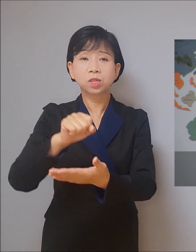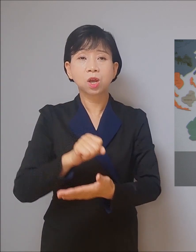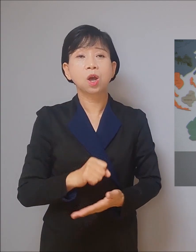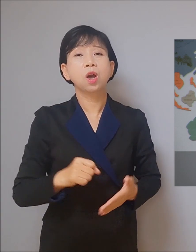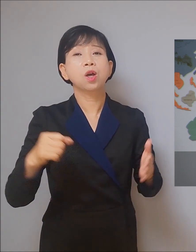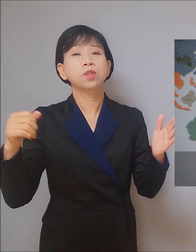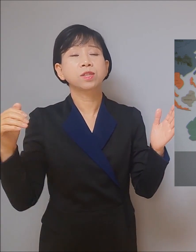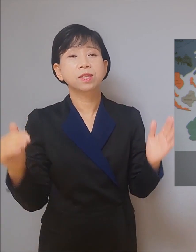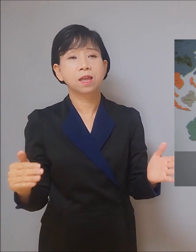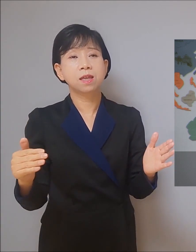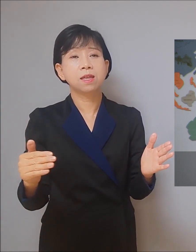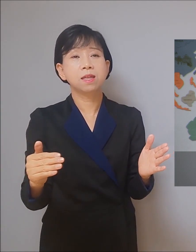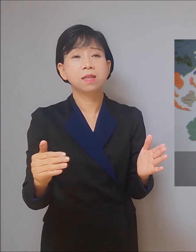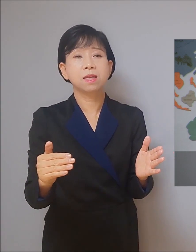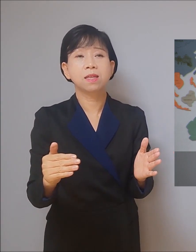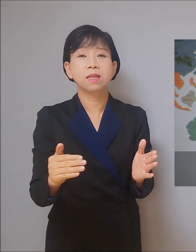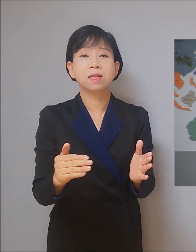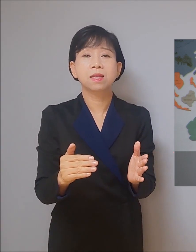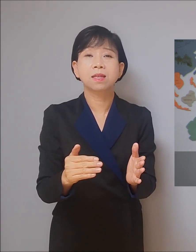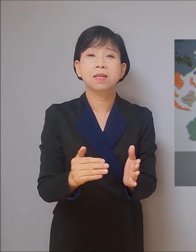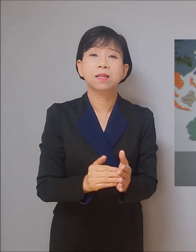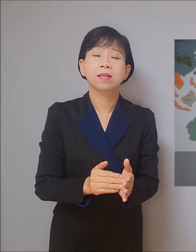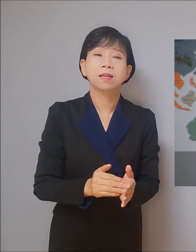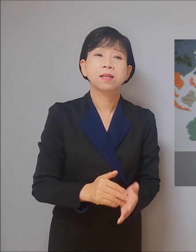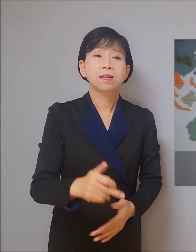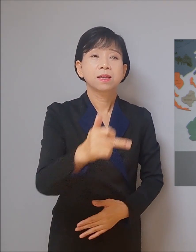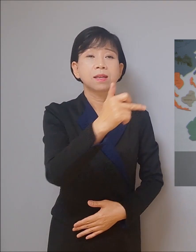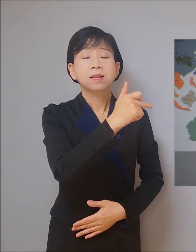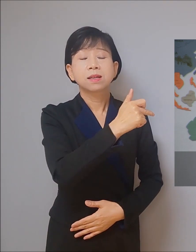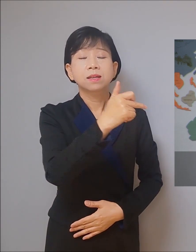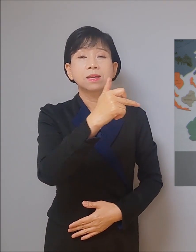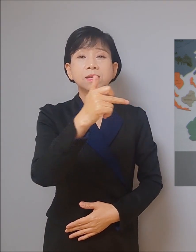광명으로 큰 죄악에서 건지신